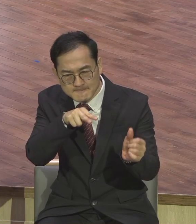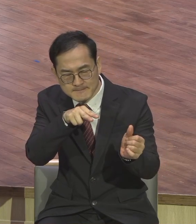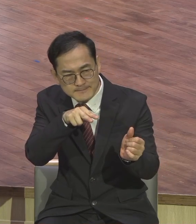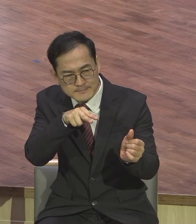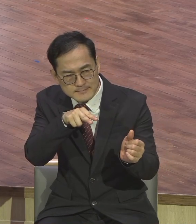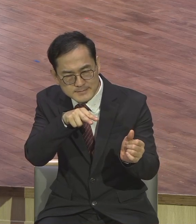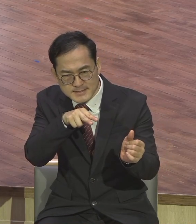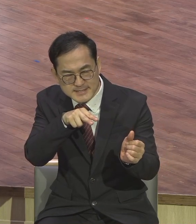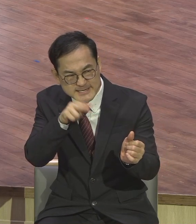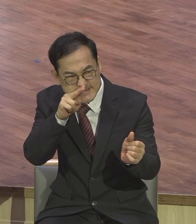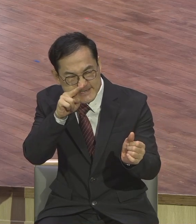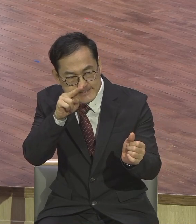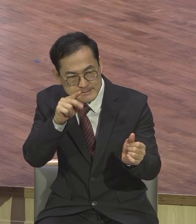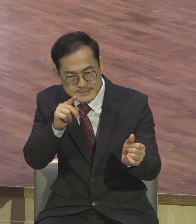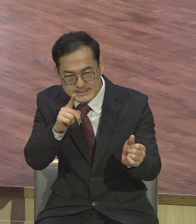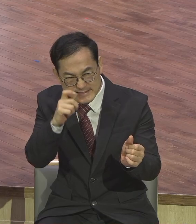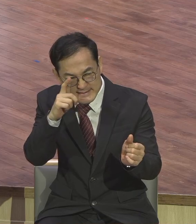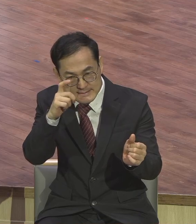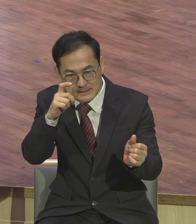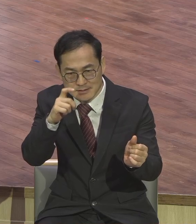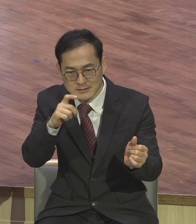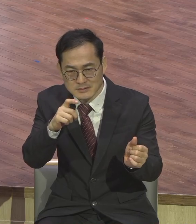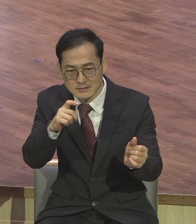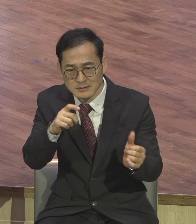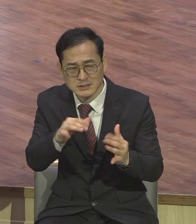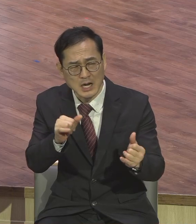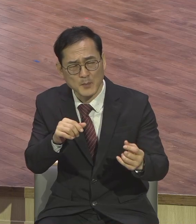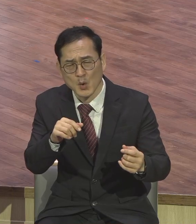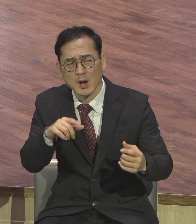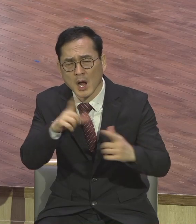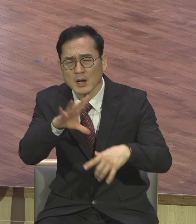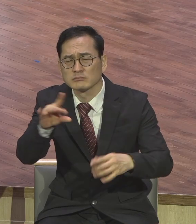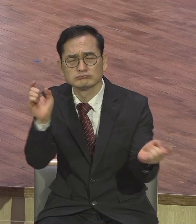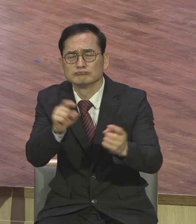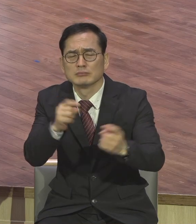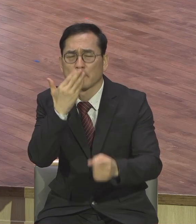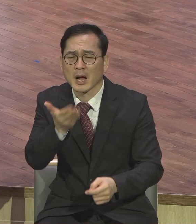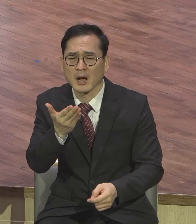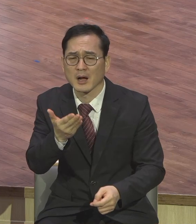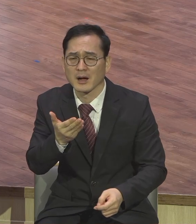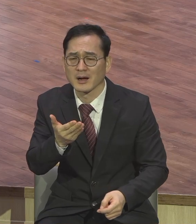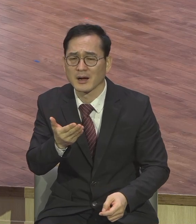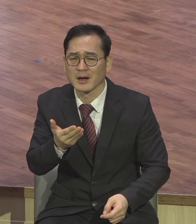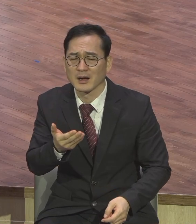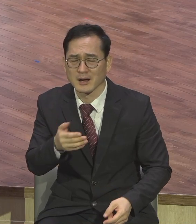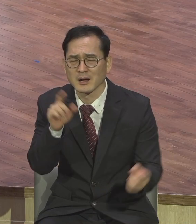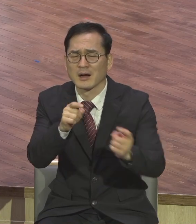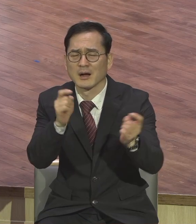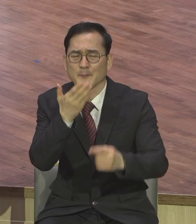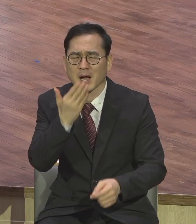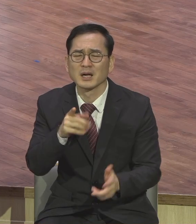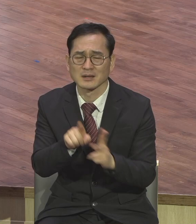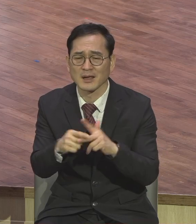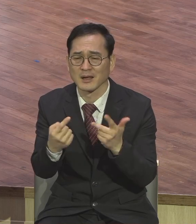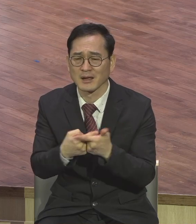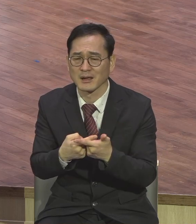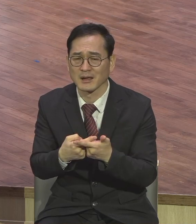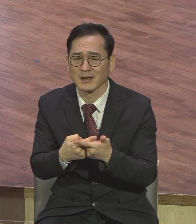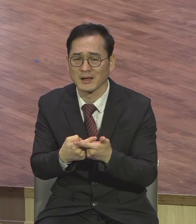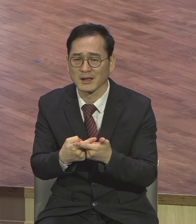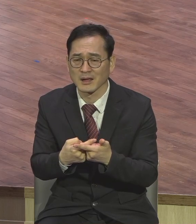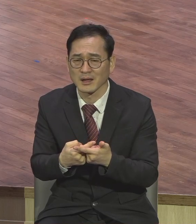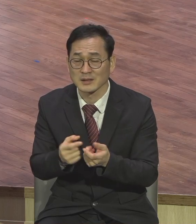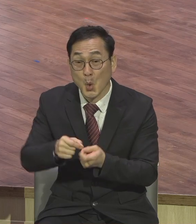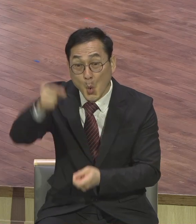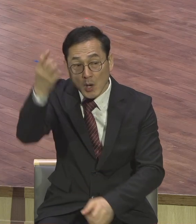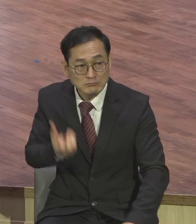성경이 그랬어요. 뭐 사람인데 누군지 화가 안 납니까? 기분 안 나쁩니까? 싸울 수 있습니다.